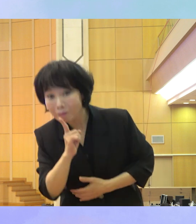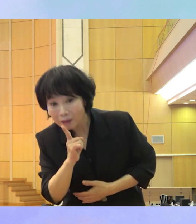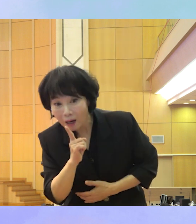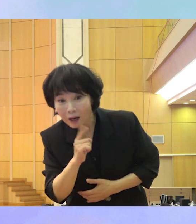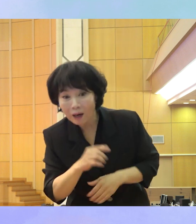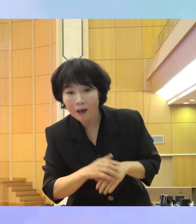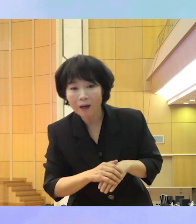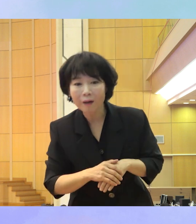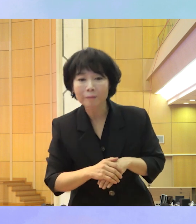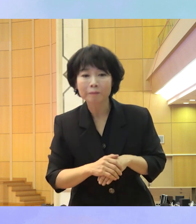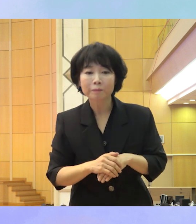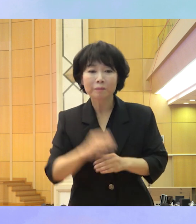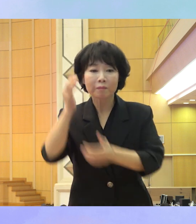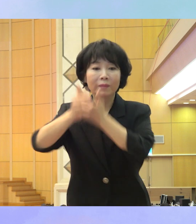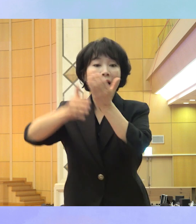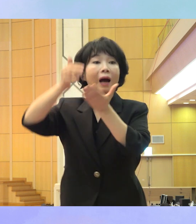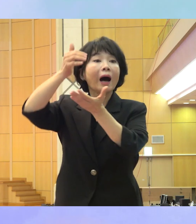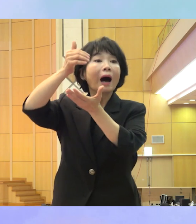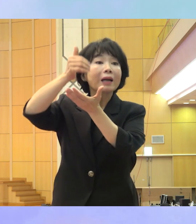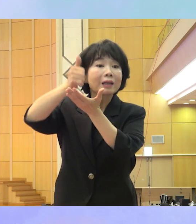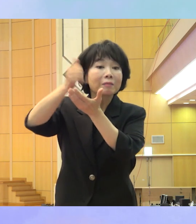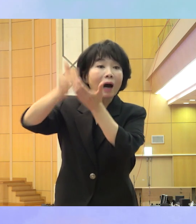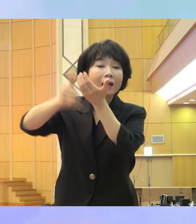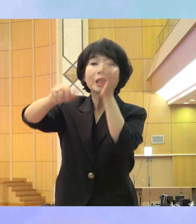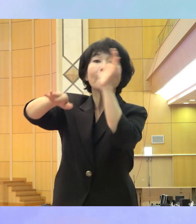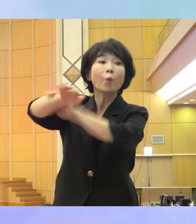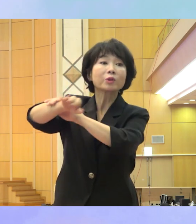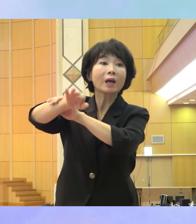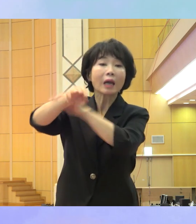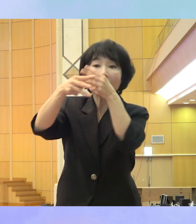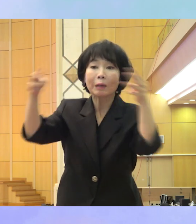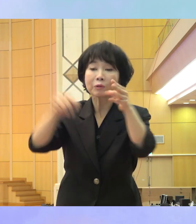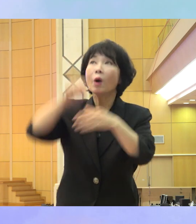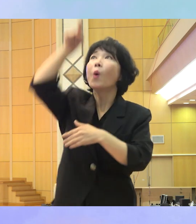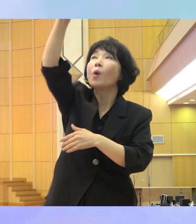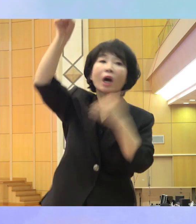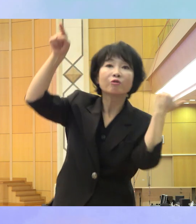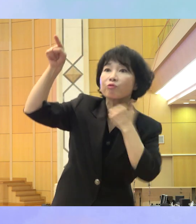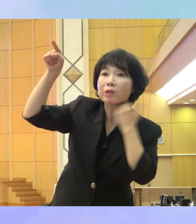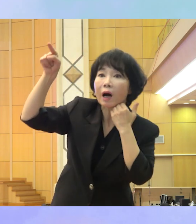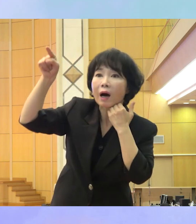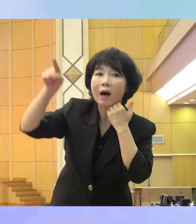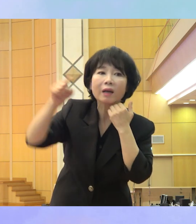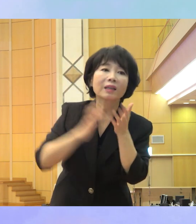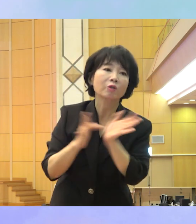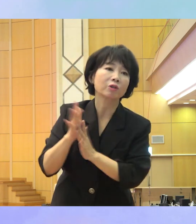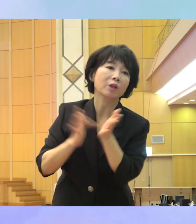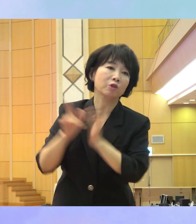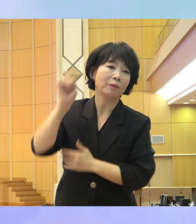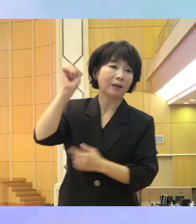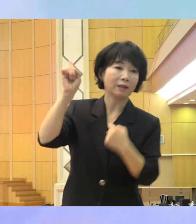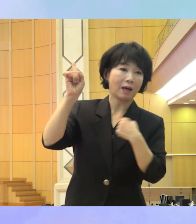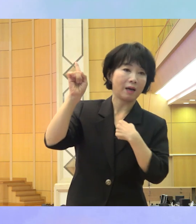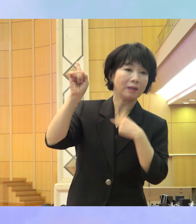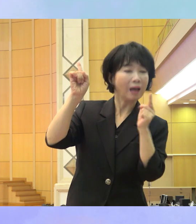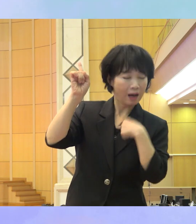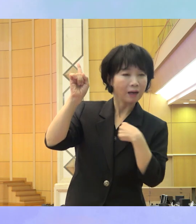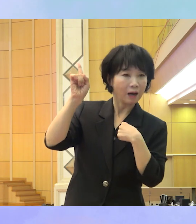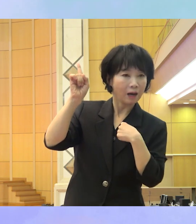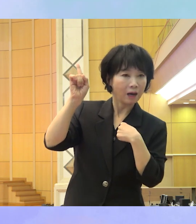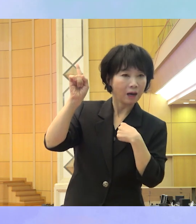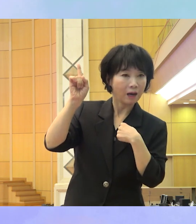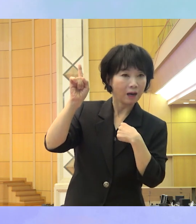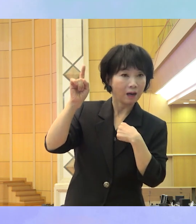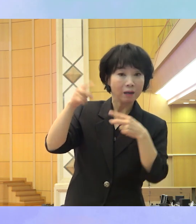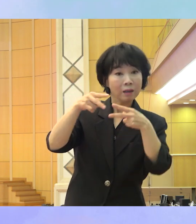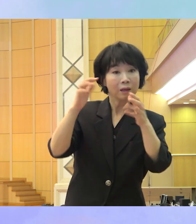갔는데 하나님 보좌 3층에 간 자가 없다는 얘기예요. 2층 하늘 낙원엔 갔지만 셋째